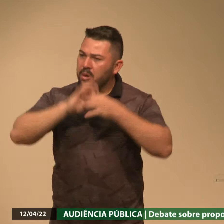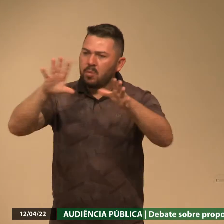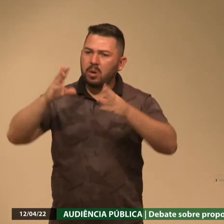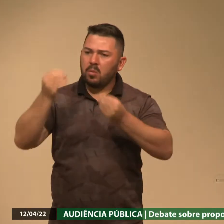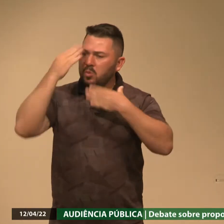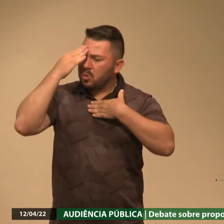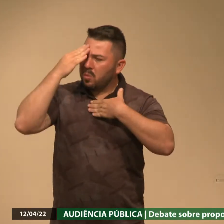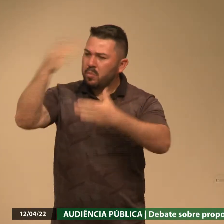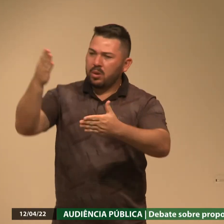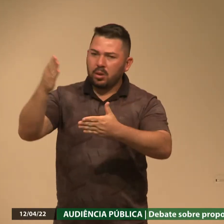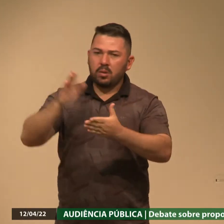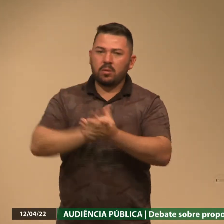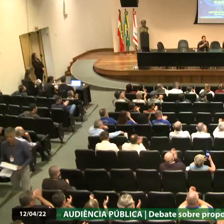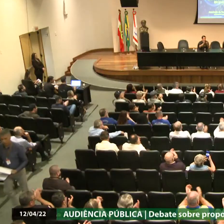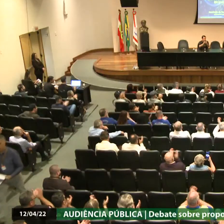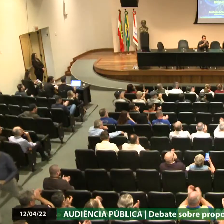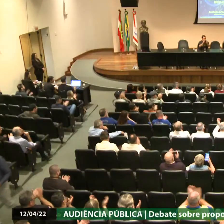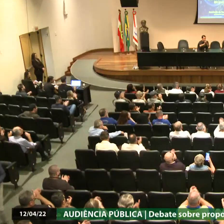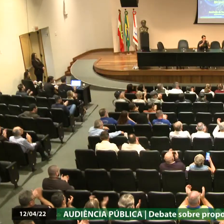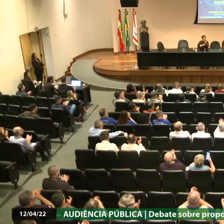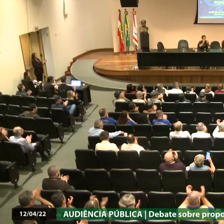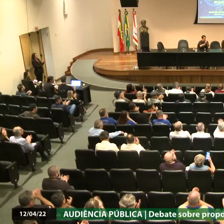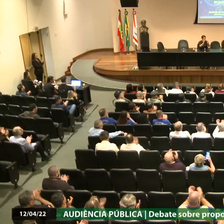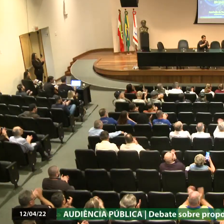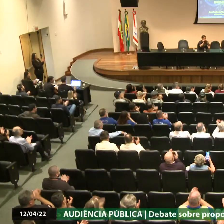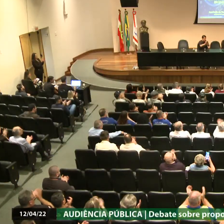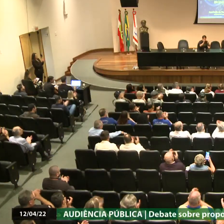obrigado e vivo presidente bolsonaro